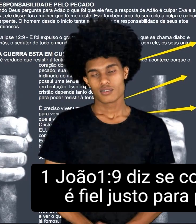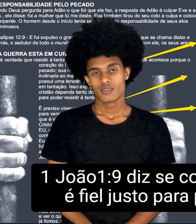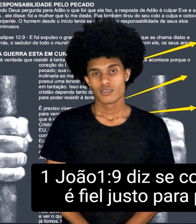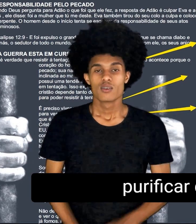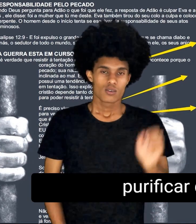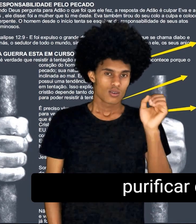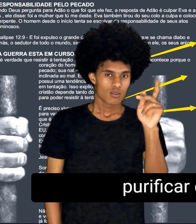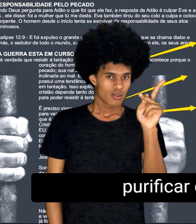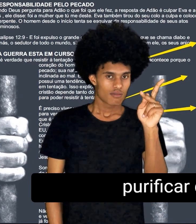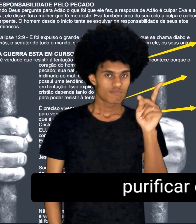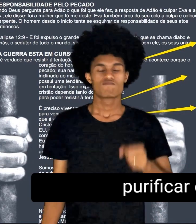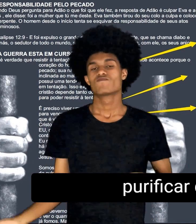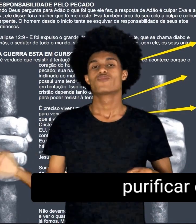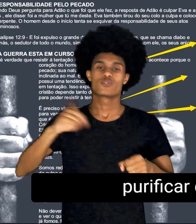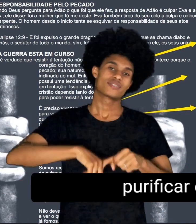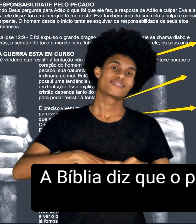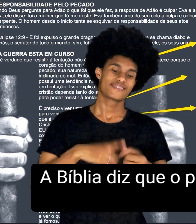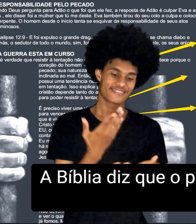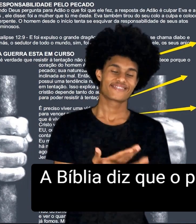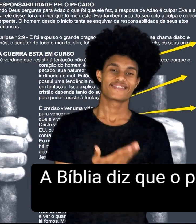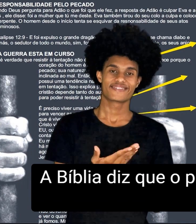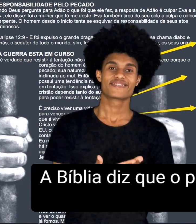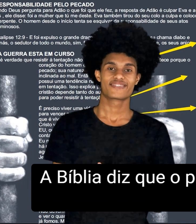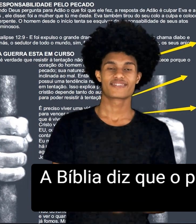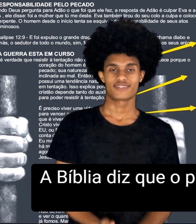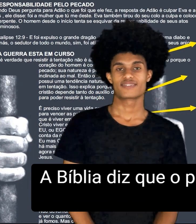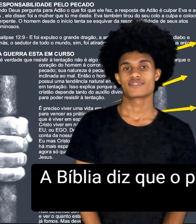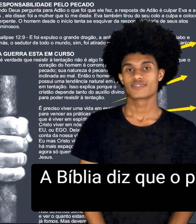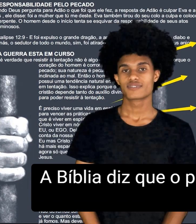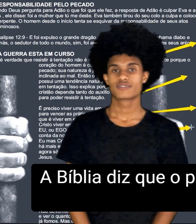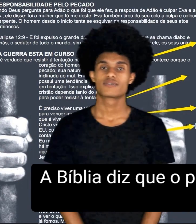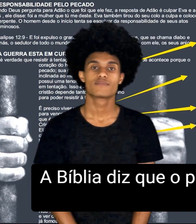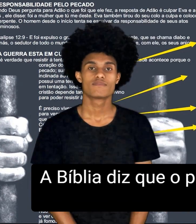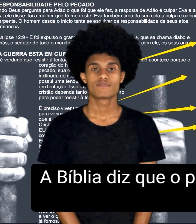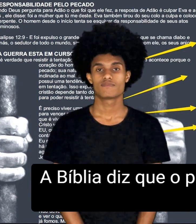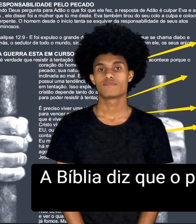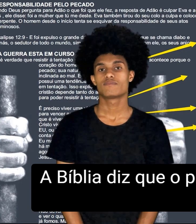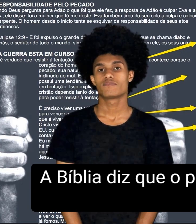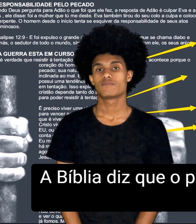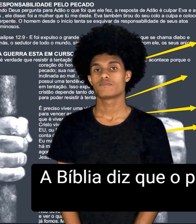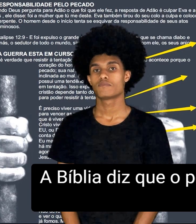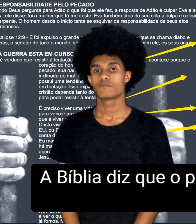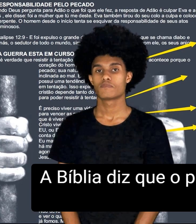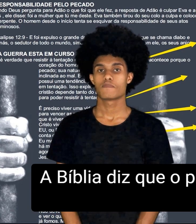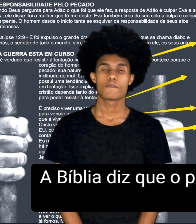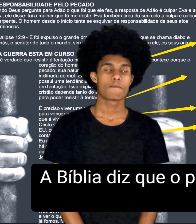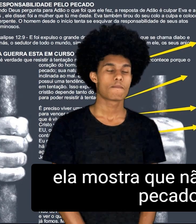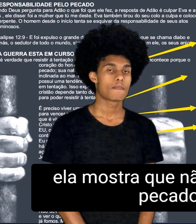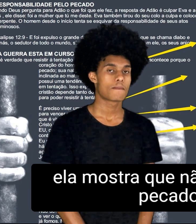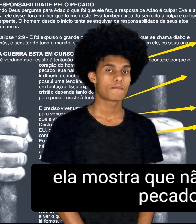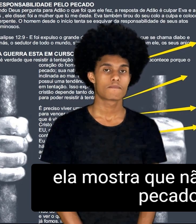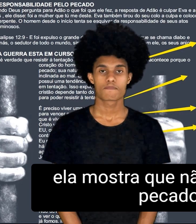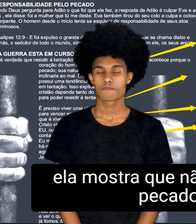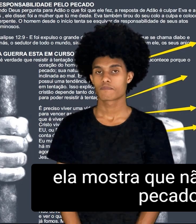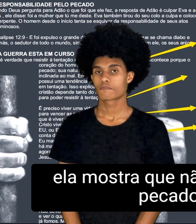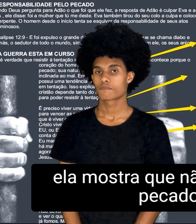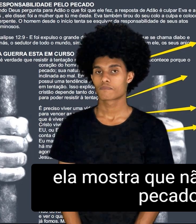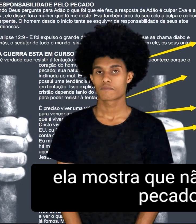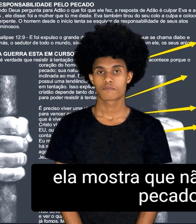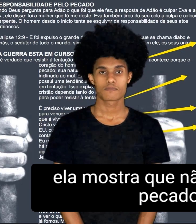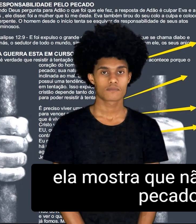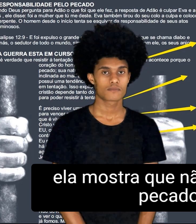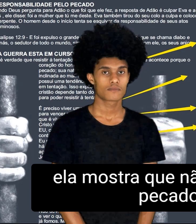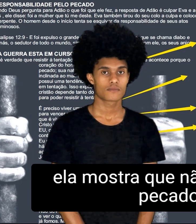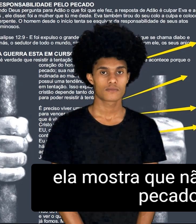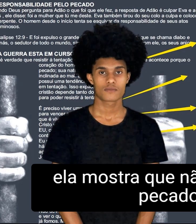perdoar todos os pecados e purificar de toda a justiça. A Bíblia diz que o pecado não terá mais domínio sobre vós. Ela mostra que não somos mais